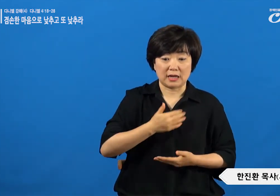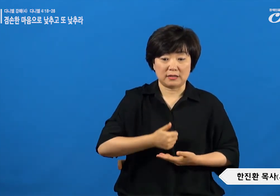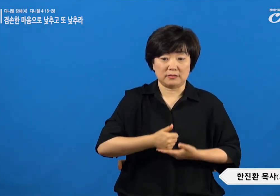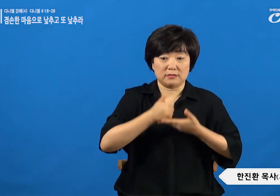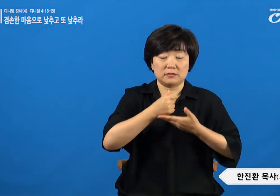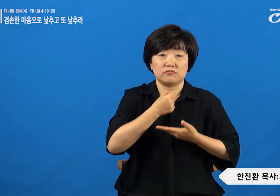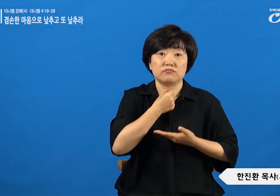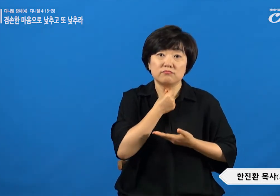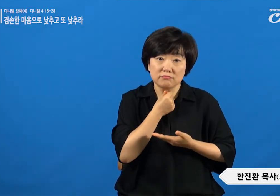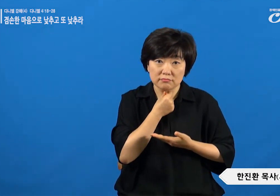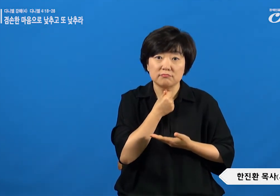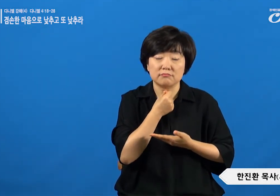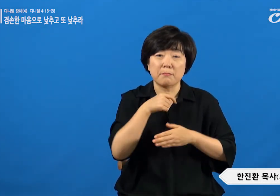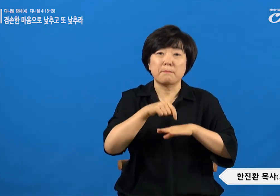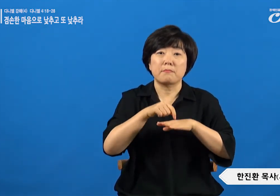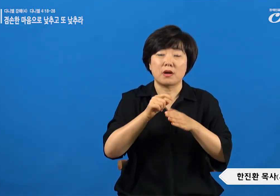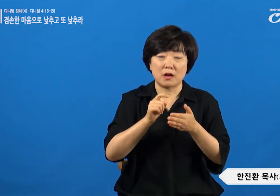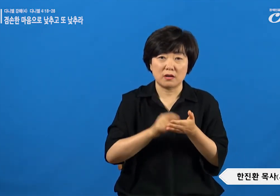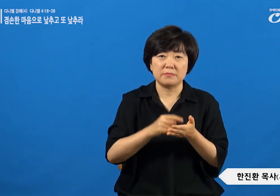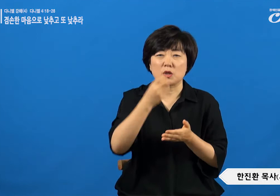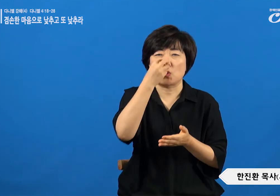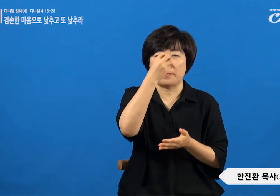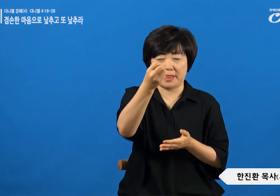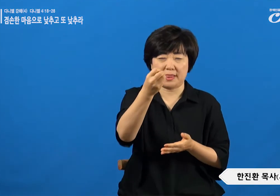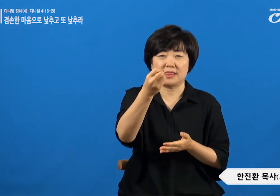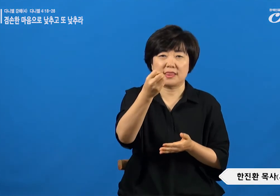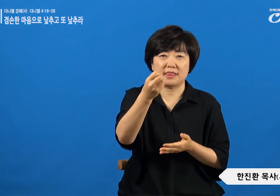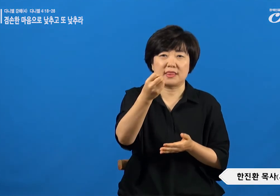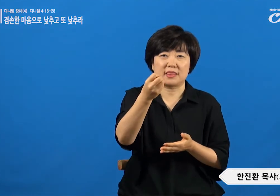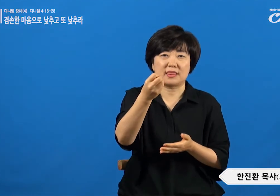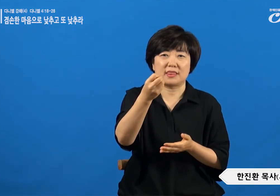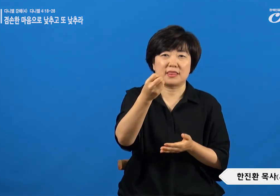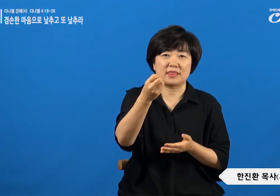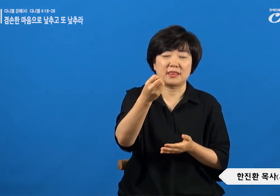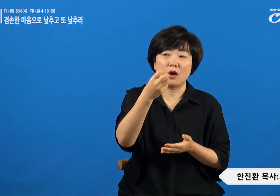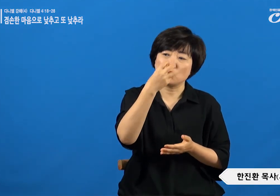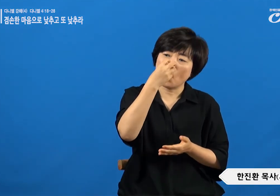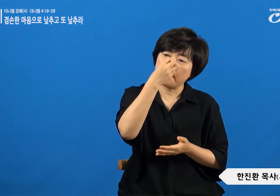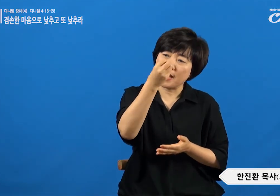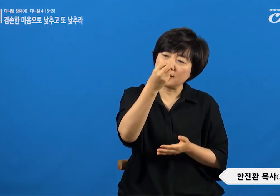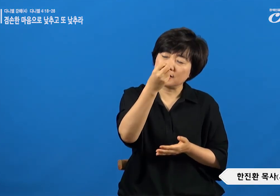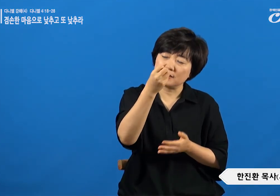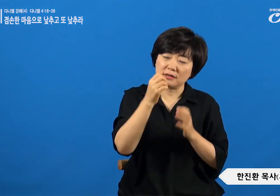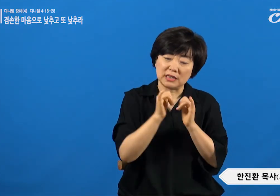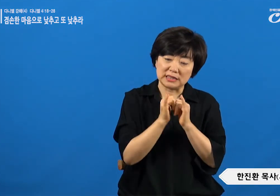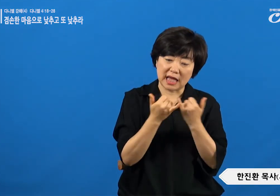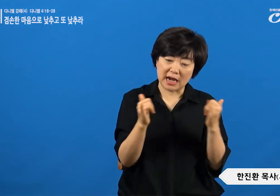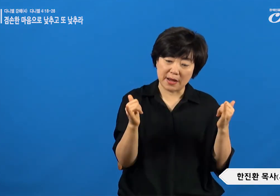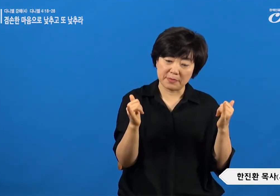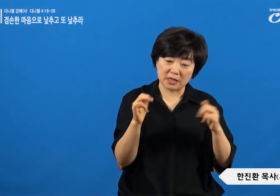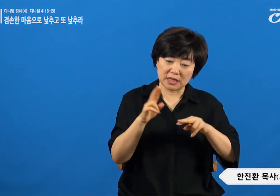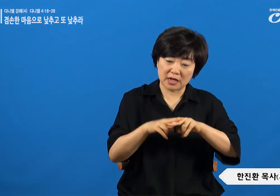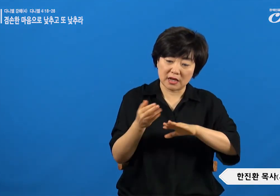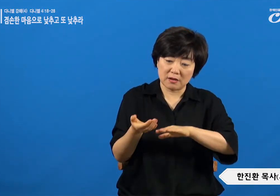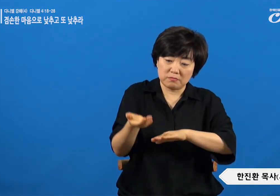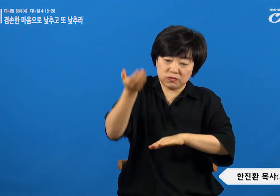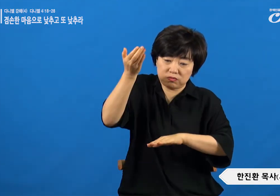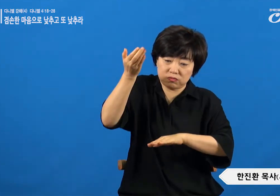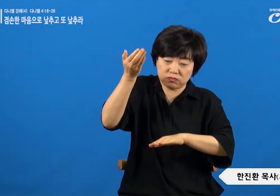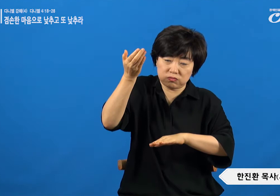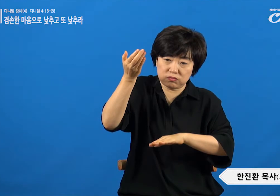자기를 높이려고 하는 그런 마음이 교만이니까, 그러면 사람이